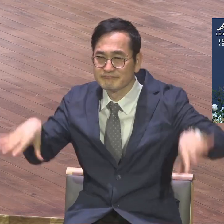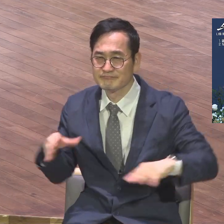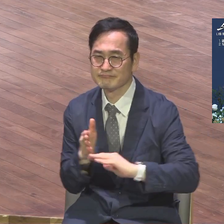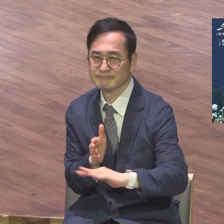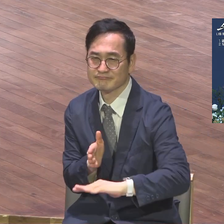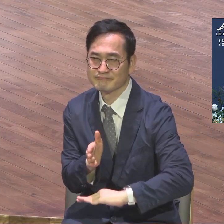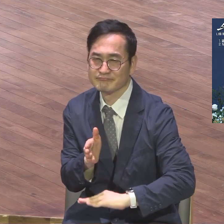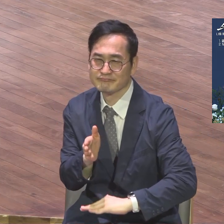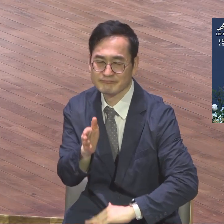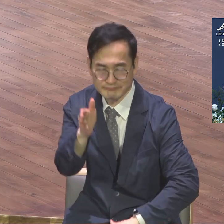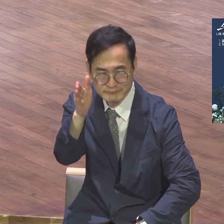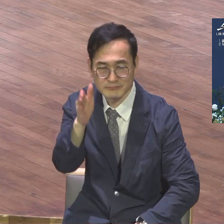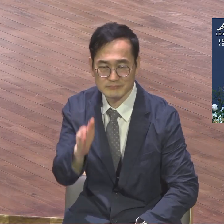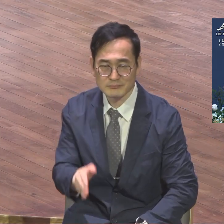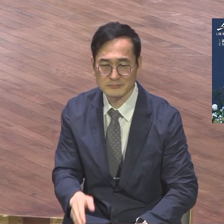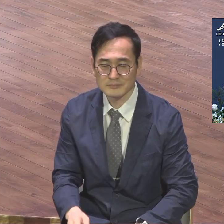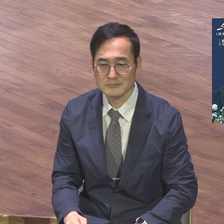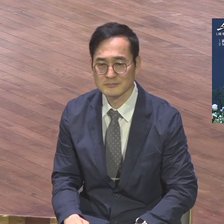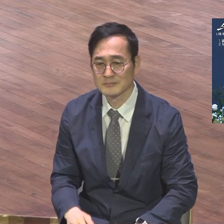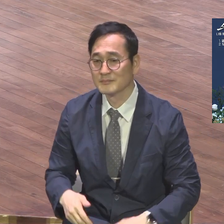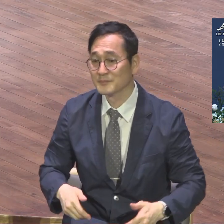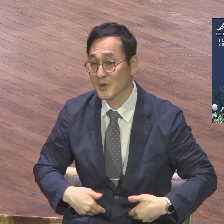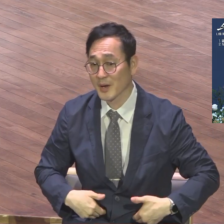하나님이 나도 사도 바울처럼